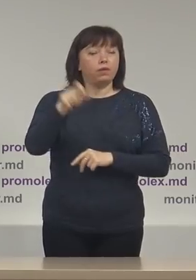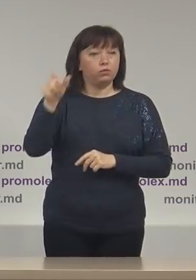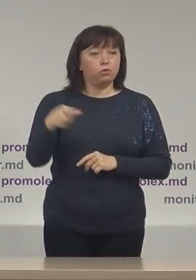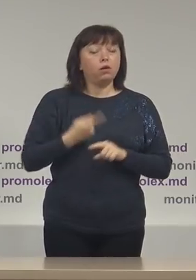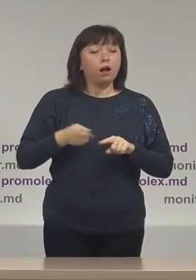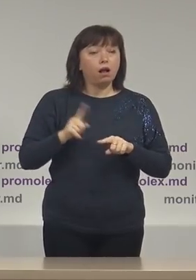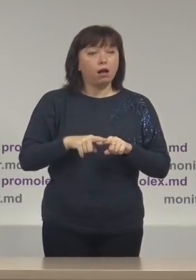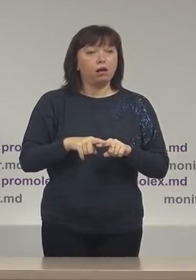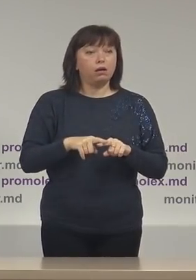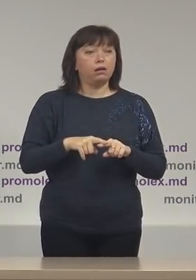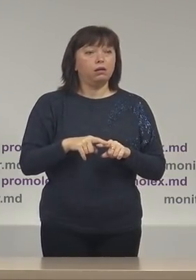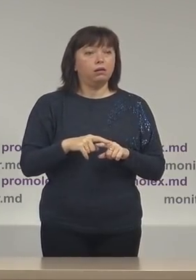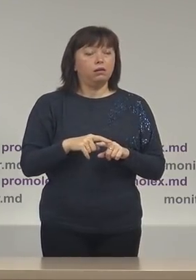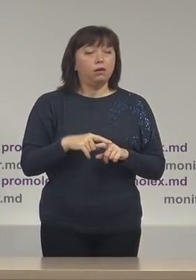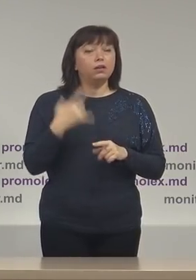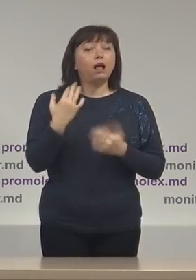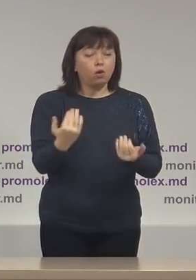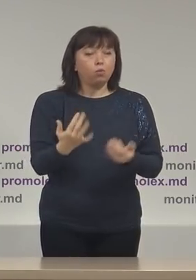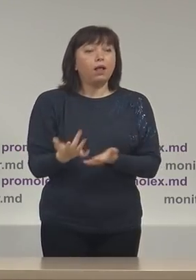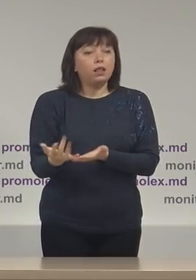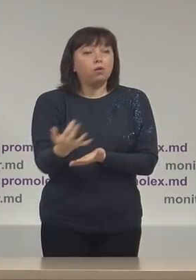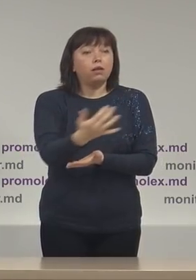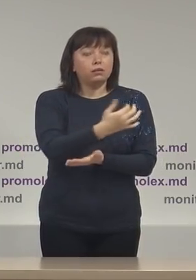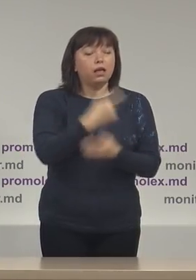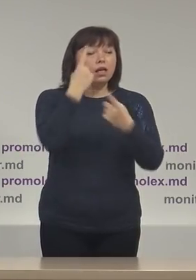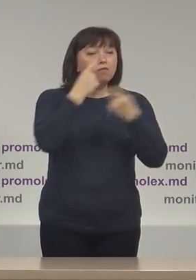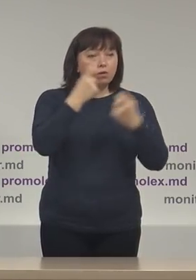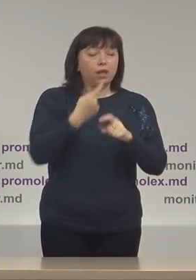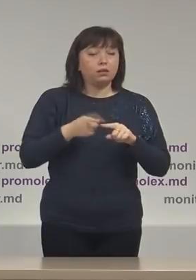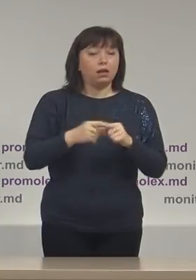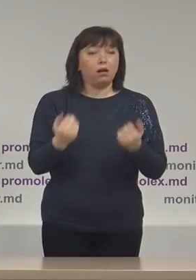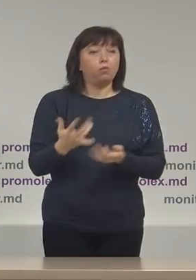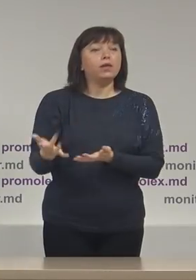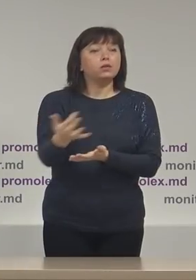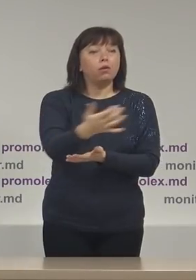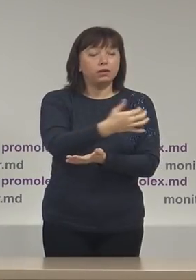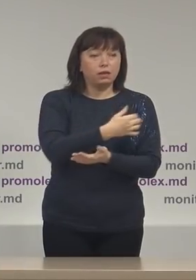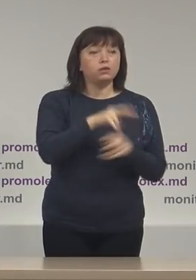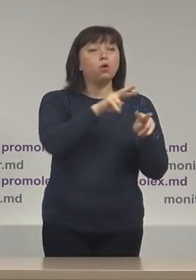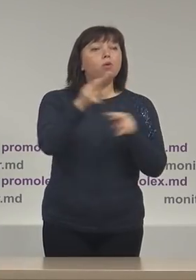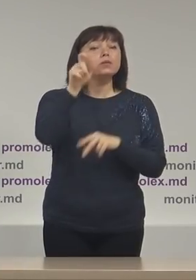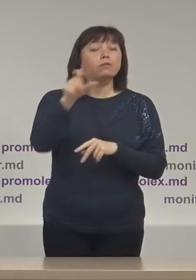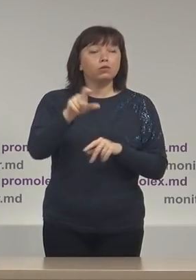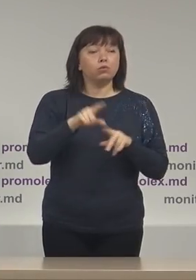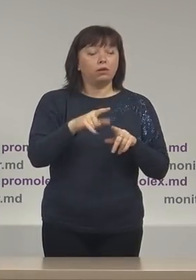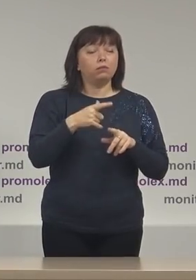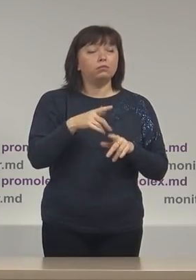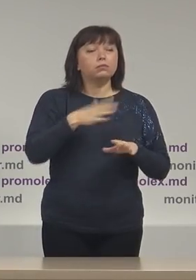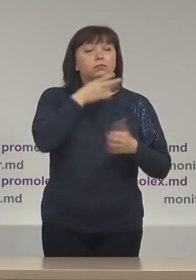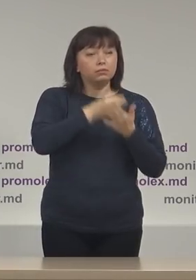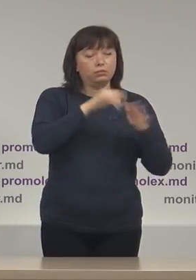pe care le colectează, adică informații despre care colectează observatorii din teritoriu.